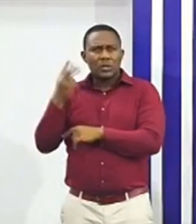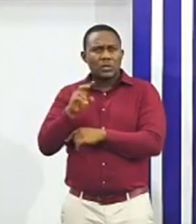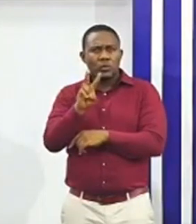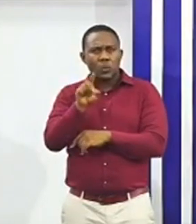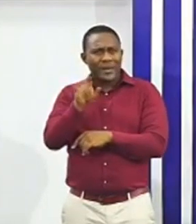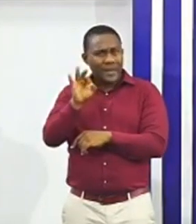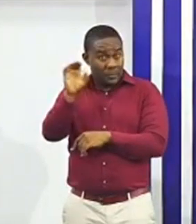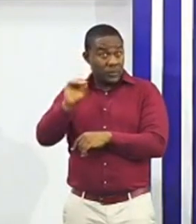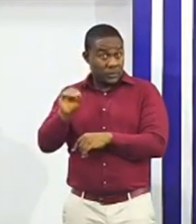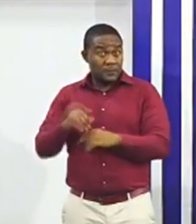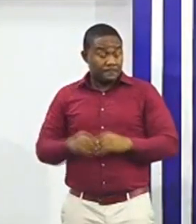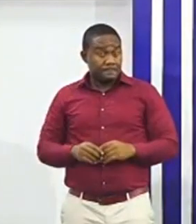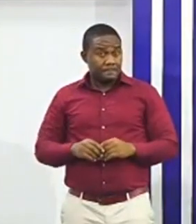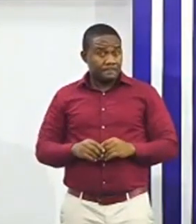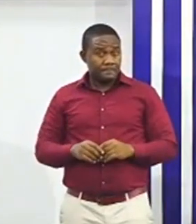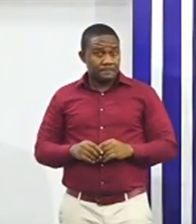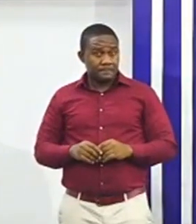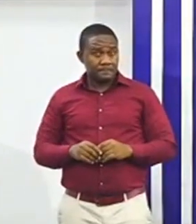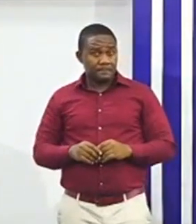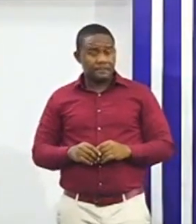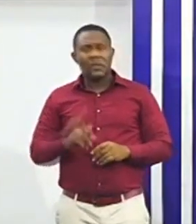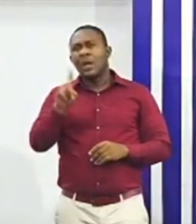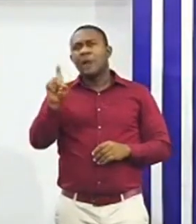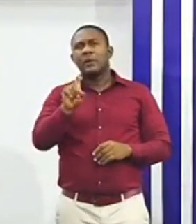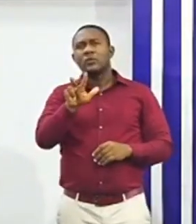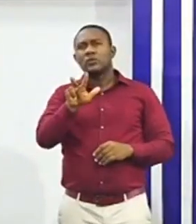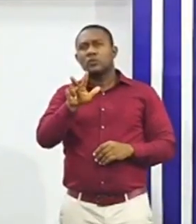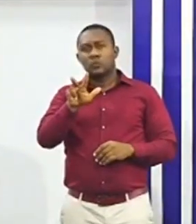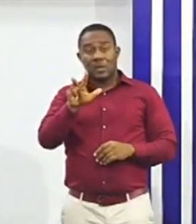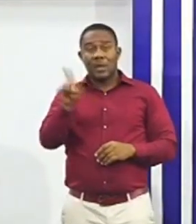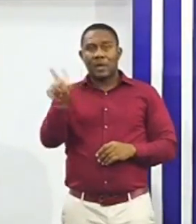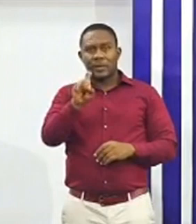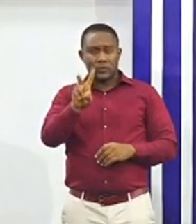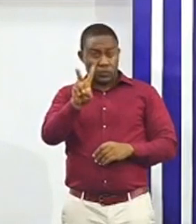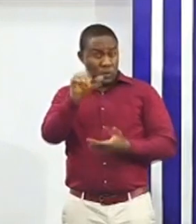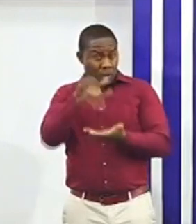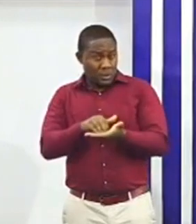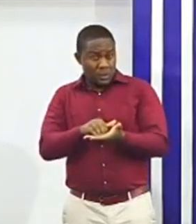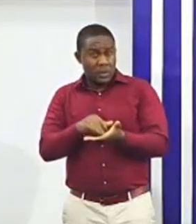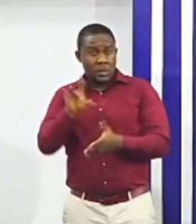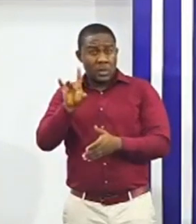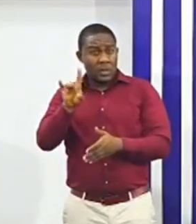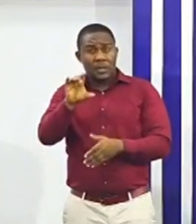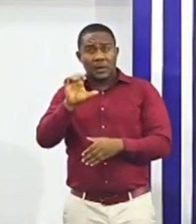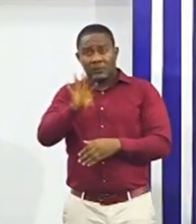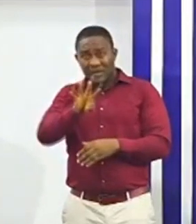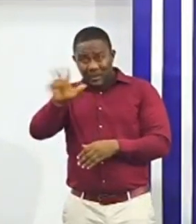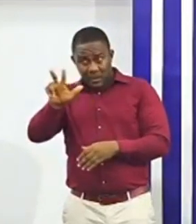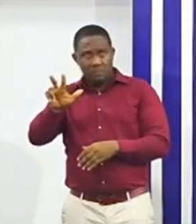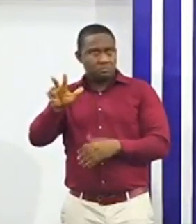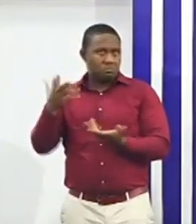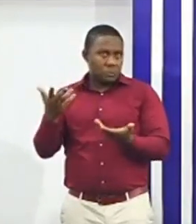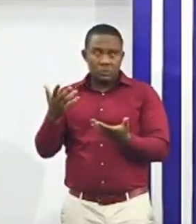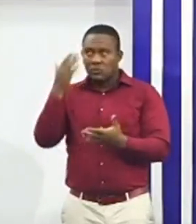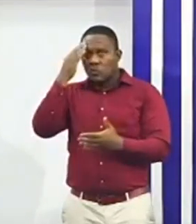ani kolikote ye lizar yi ni nibun yen ableku masaf ane ashaman min sigela